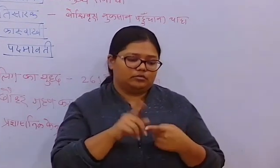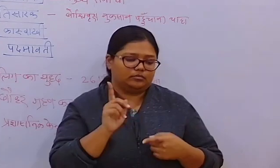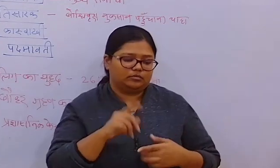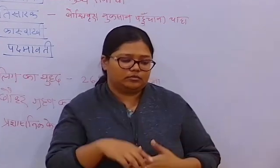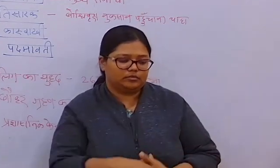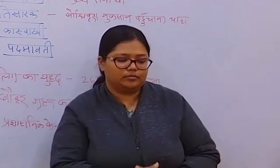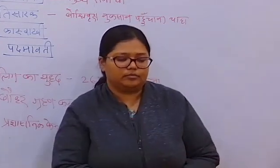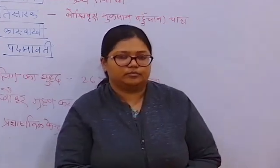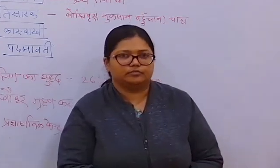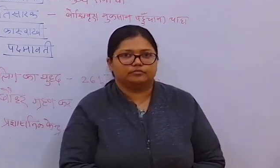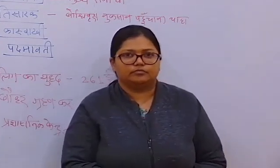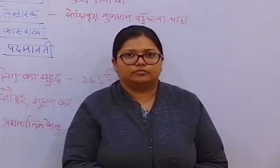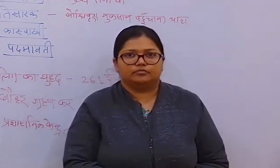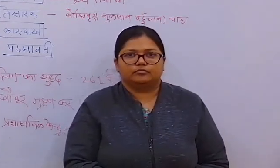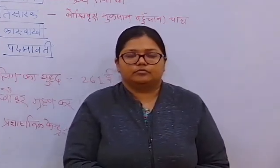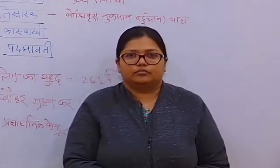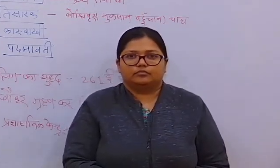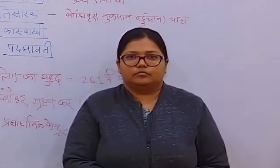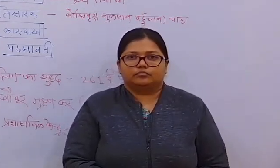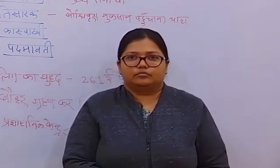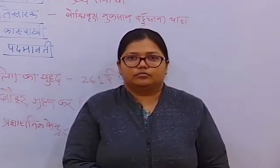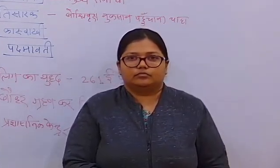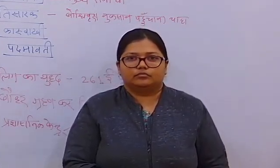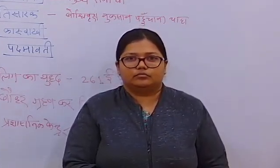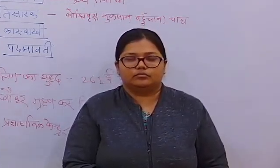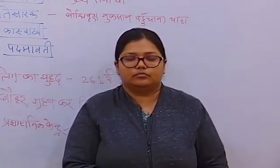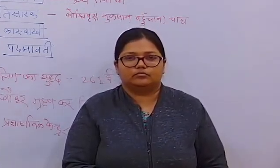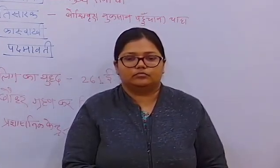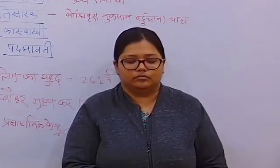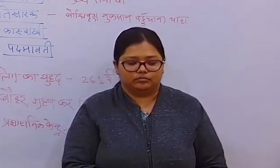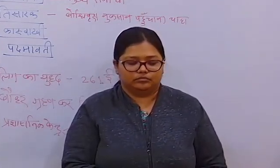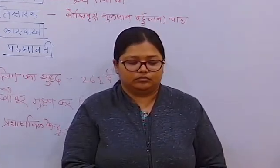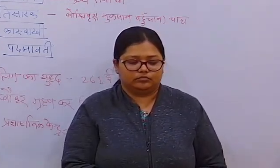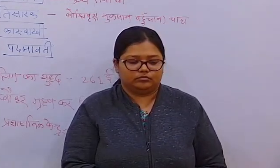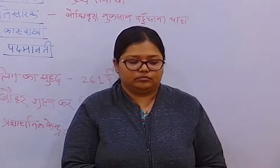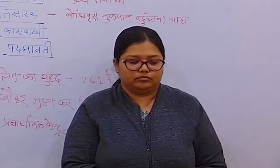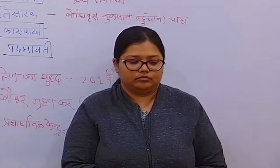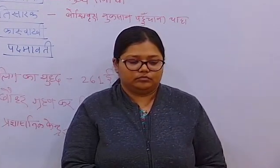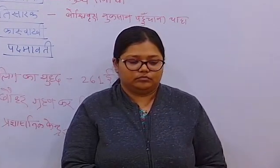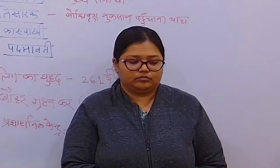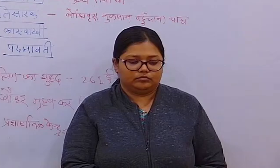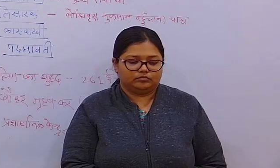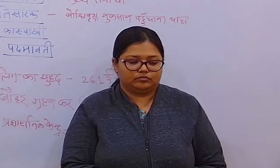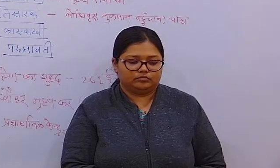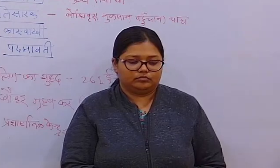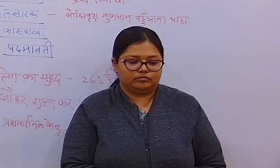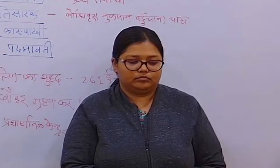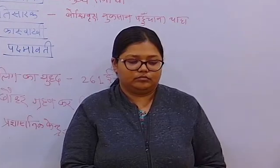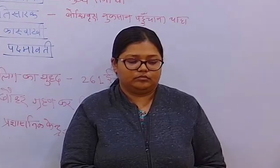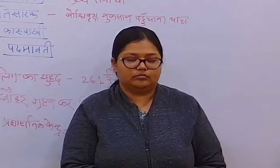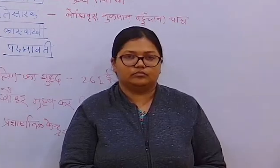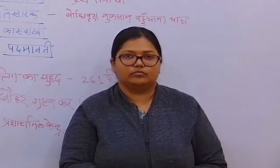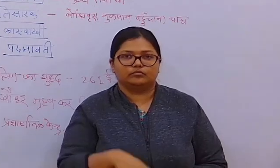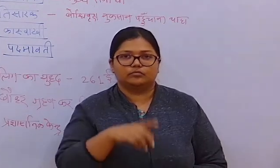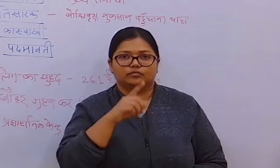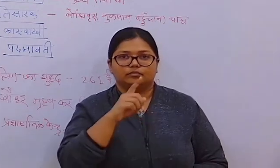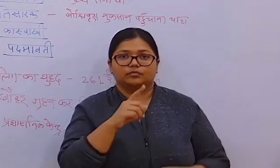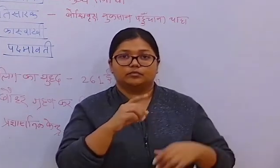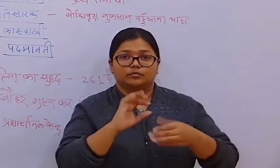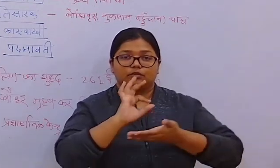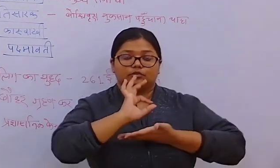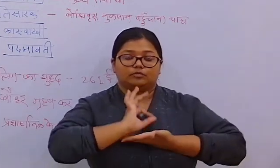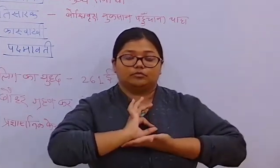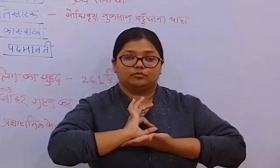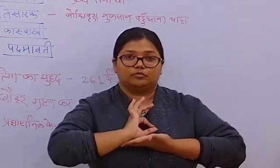की शरण में चले गए थे। और याद रखना कलिंग युद्ध के बाद उन्होंने दो केंद्र बना लिया था, एक उत्तरी केंद्र और